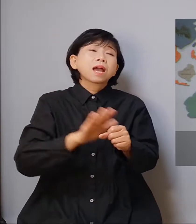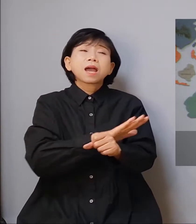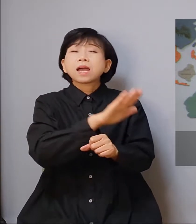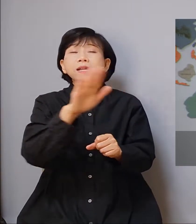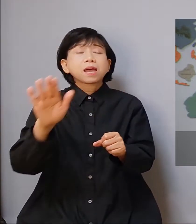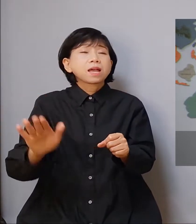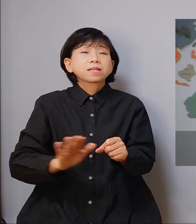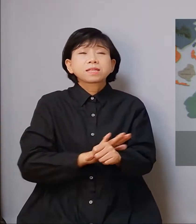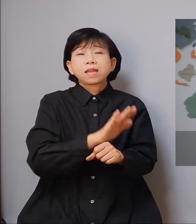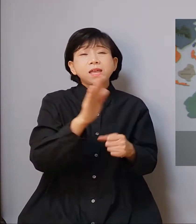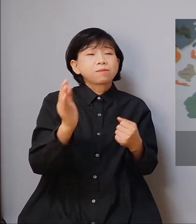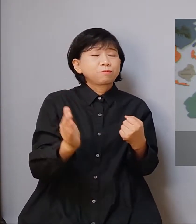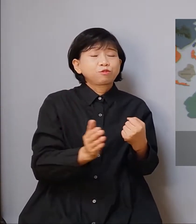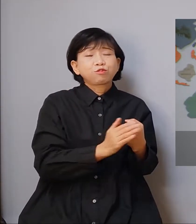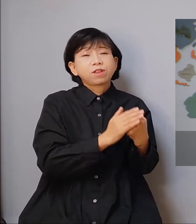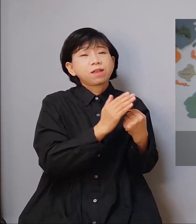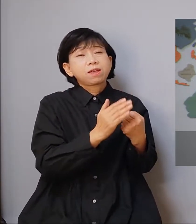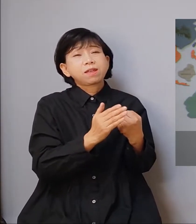그 사랑